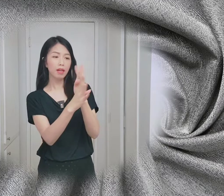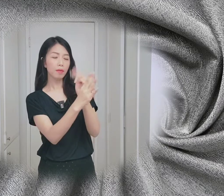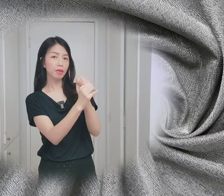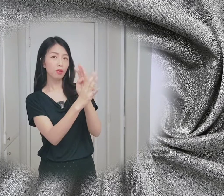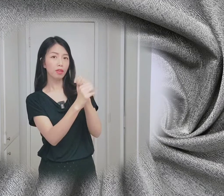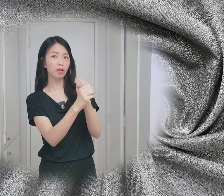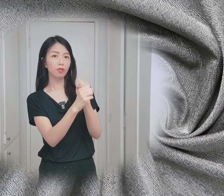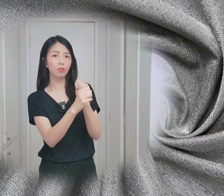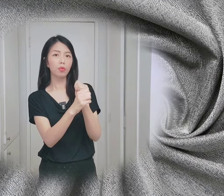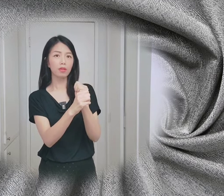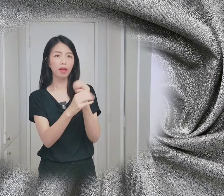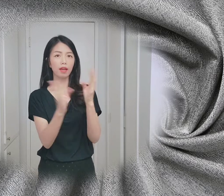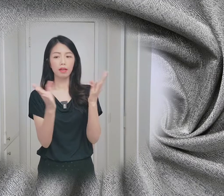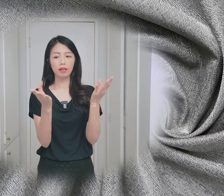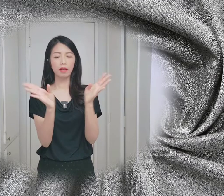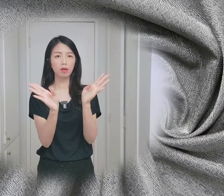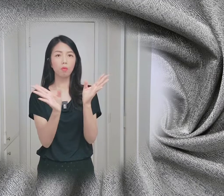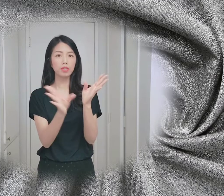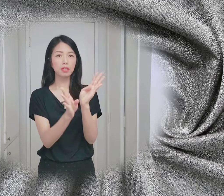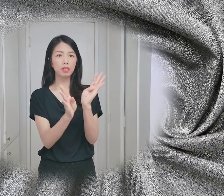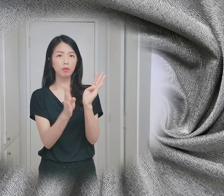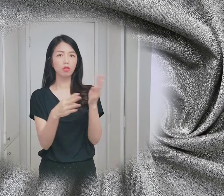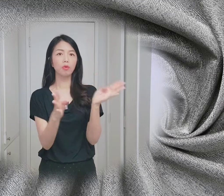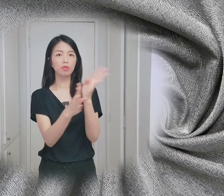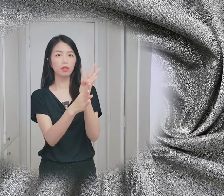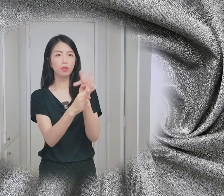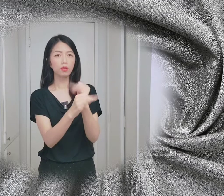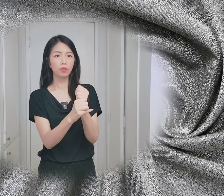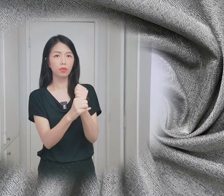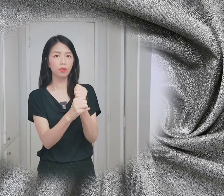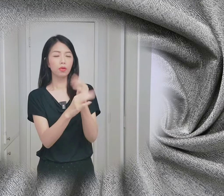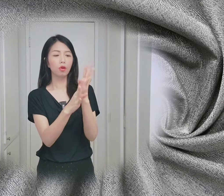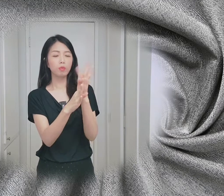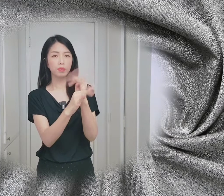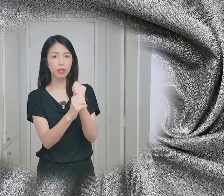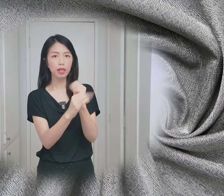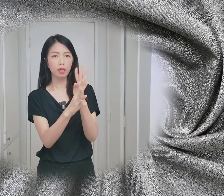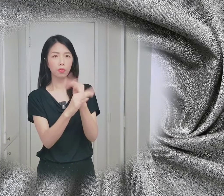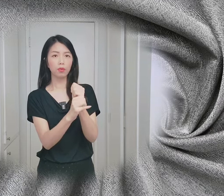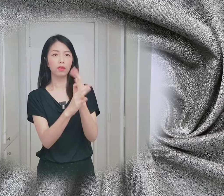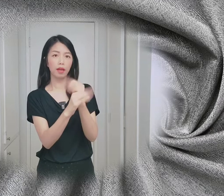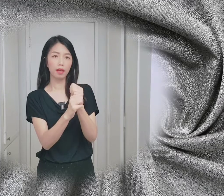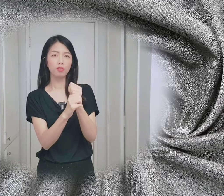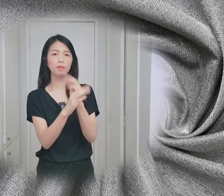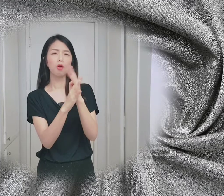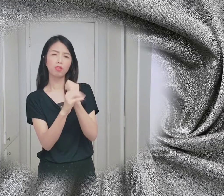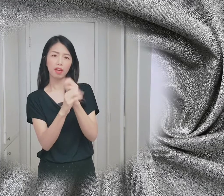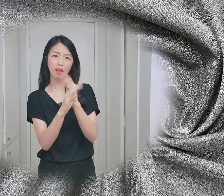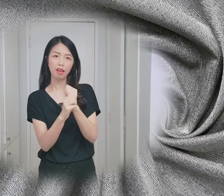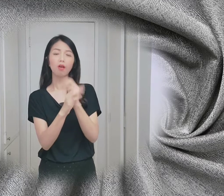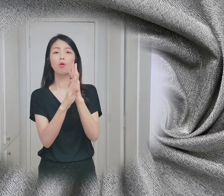이렇게 빨리 하면 이렇게 되는 것처럼 보이는데 일단 엄지를 먼저 접어주시고 검지부터 차례대로 이렇게